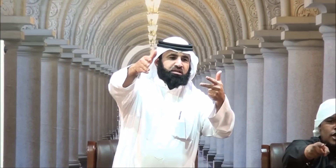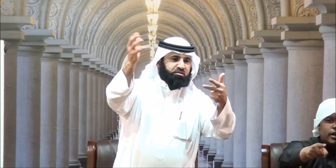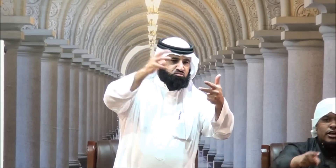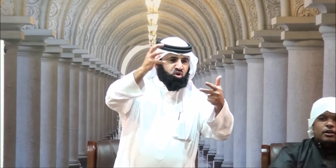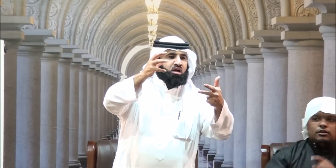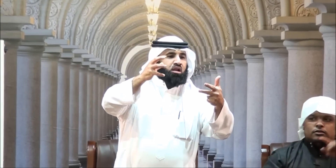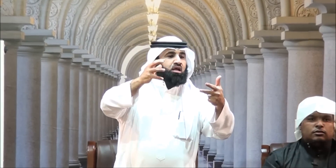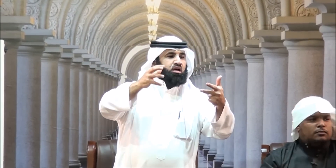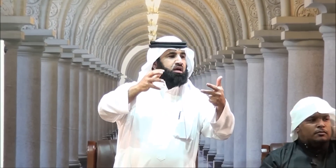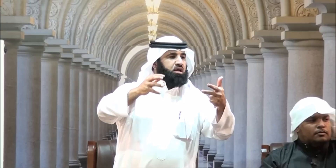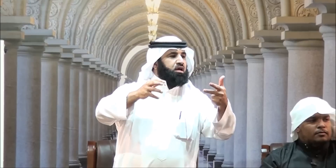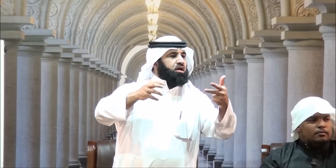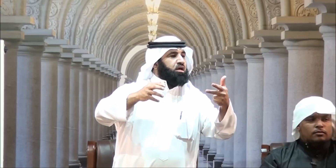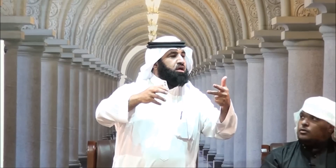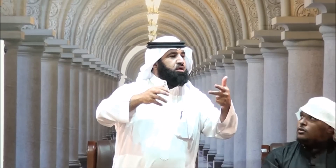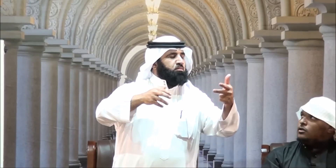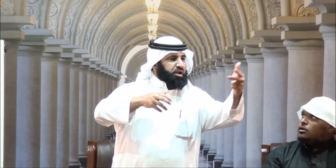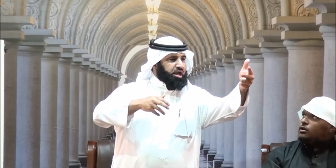سيارة، مشاكل،